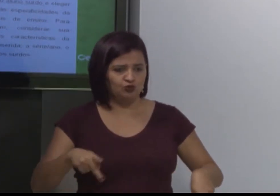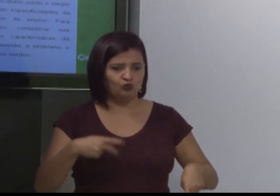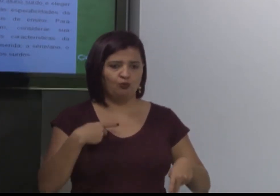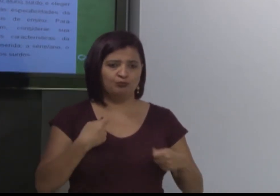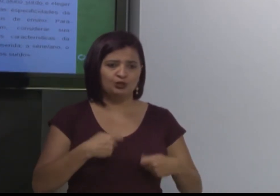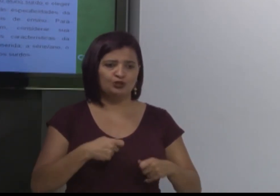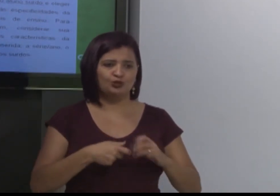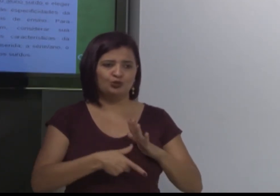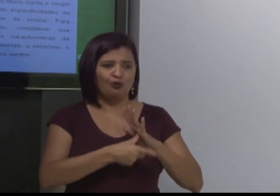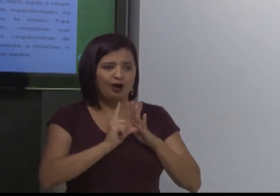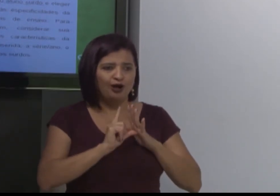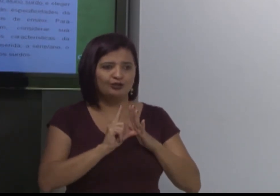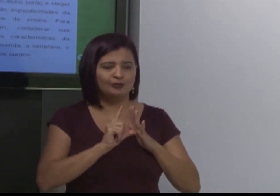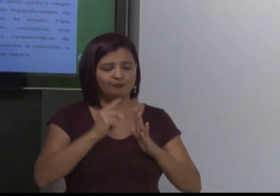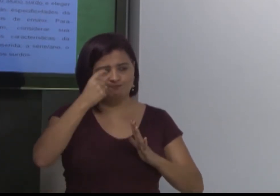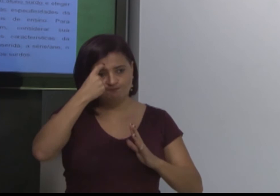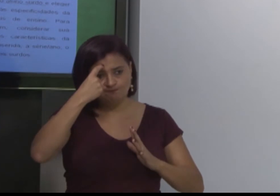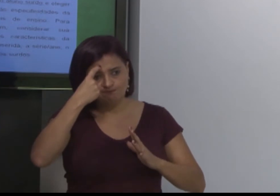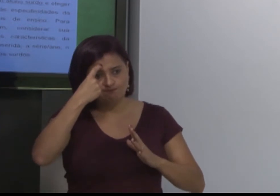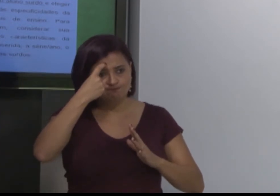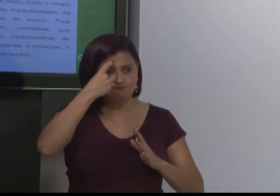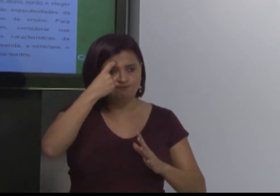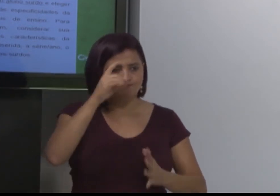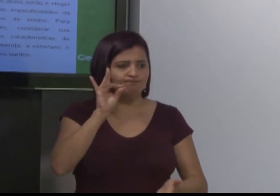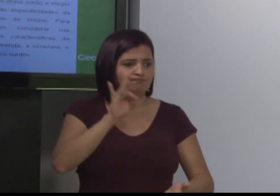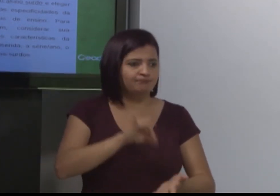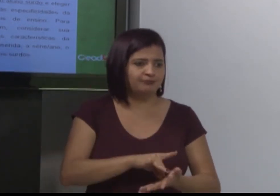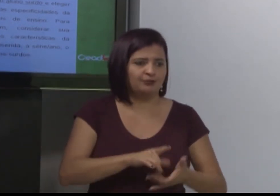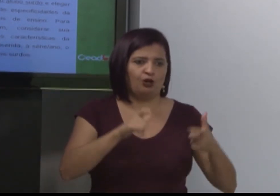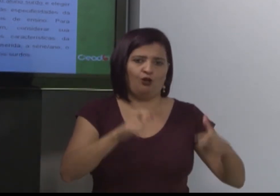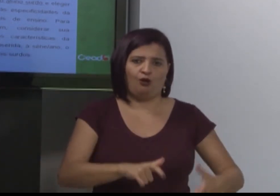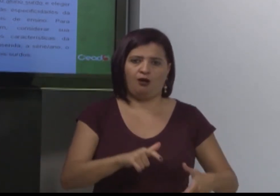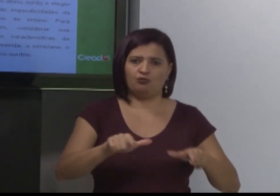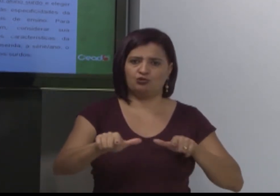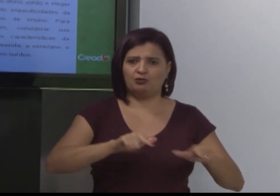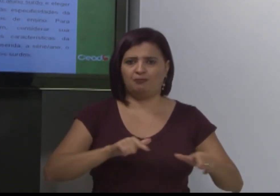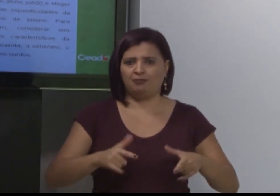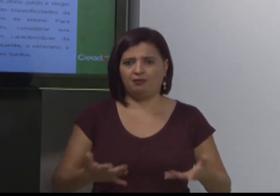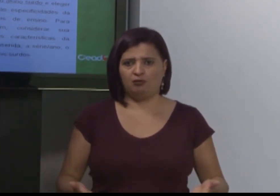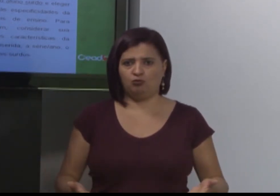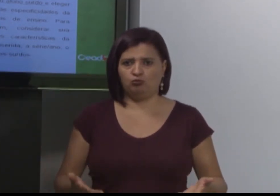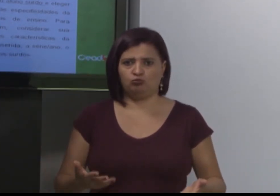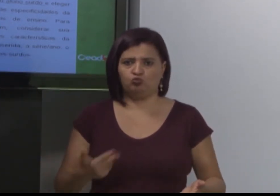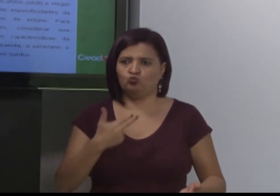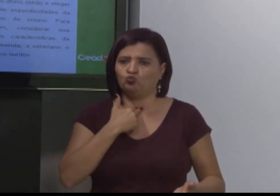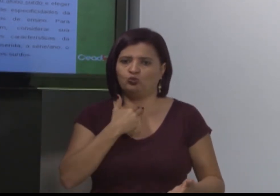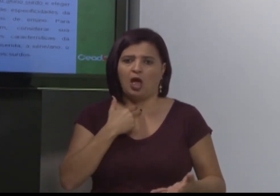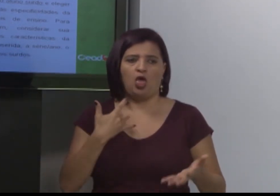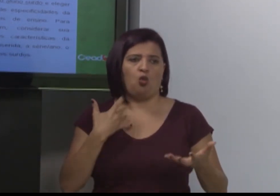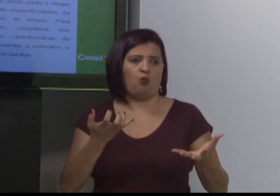Então, eu como professora, preciso anteriormente pensar nesse espaço de trabalho.